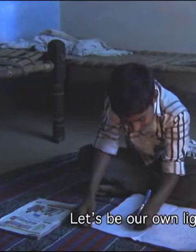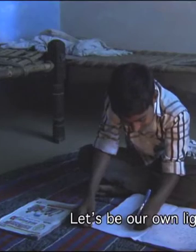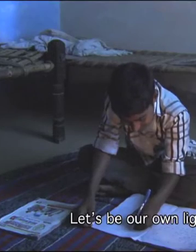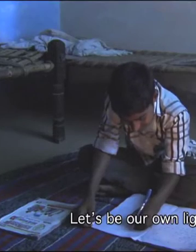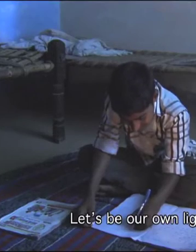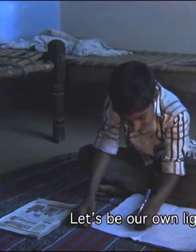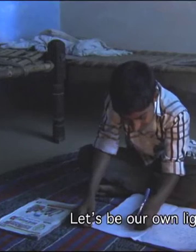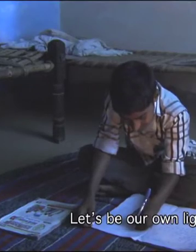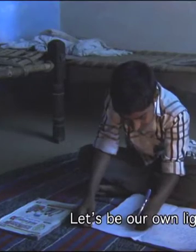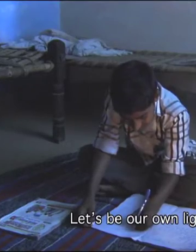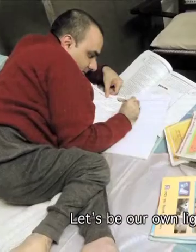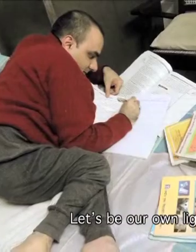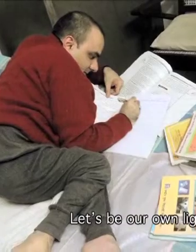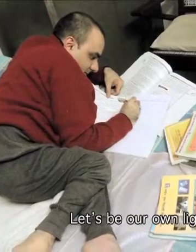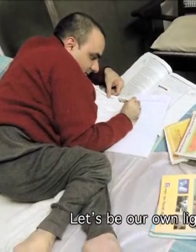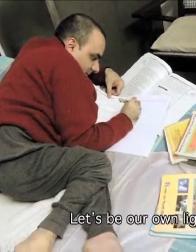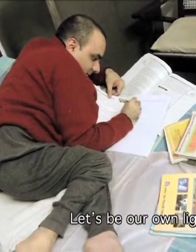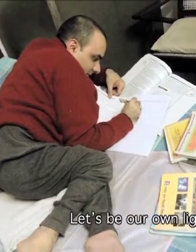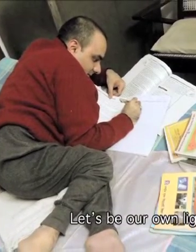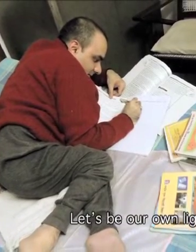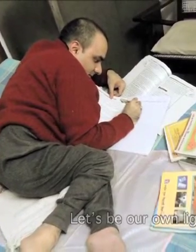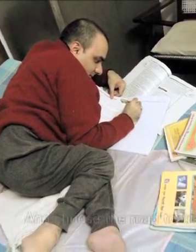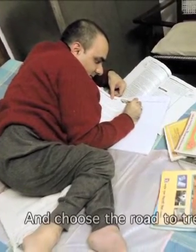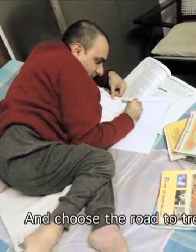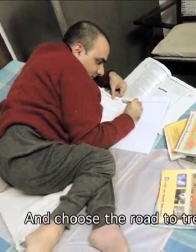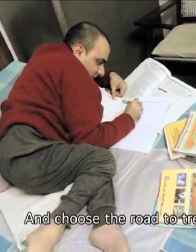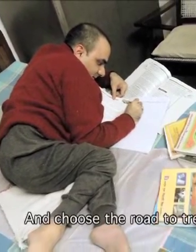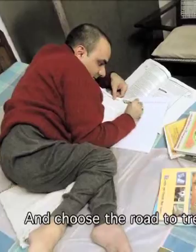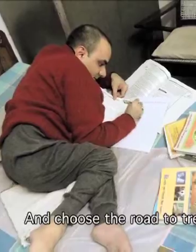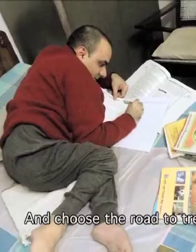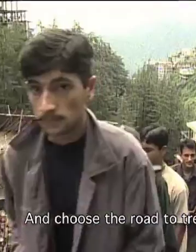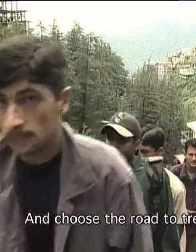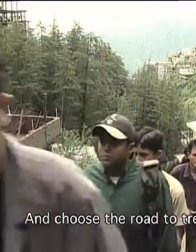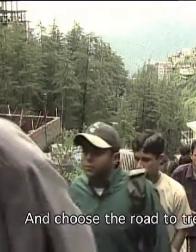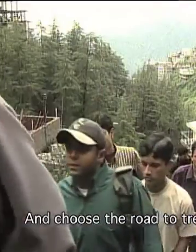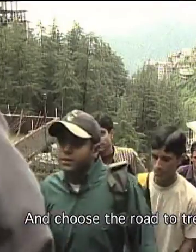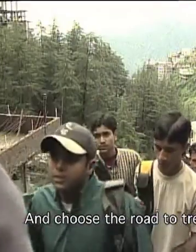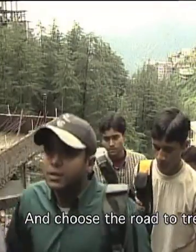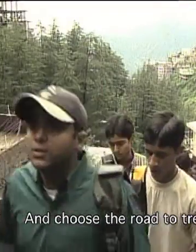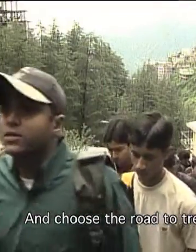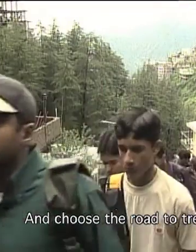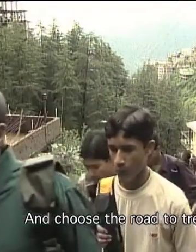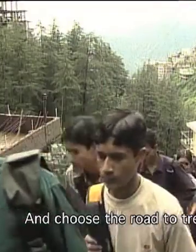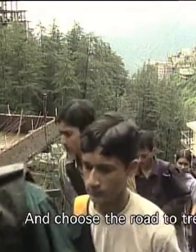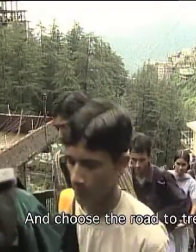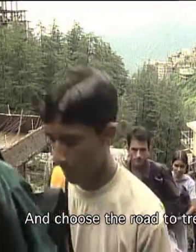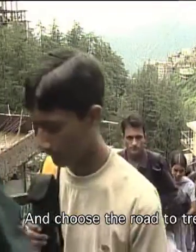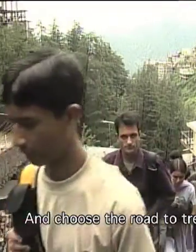अपना दीपक स्वयं बने हम, अपना रास्ता स्वयं